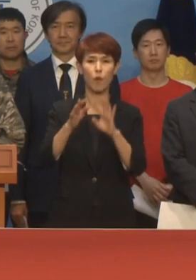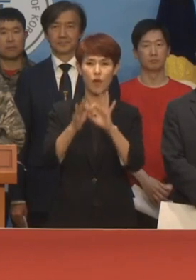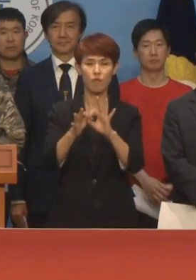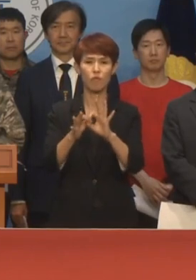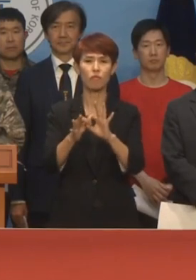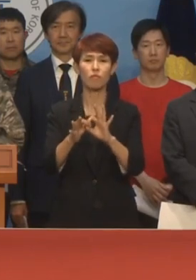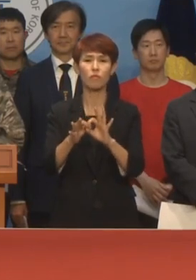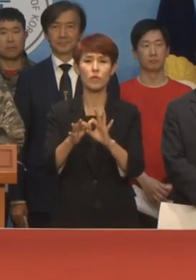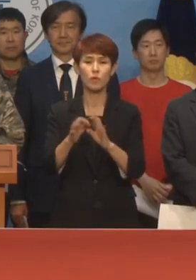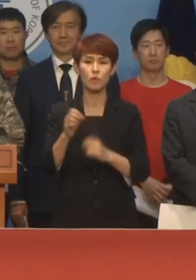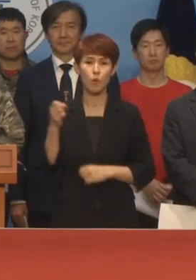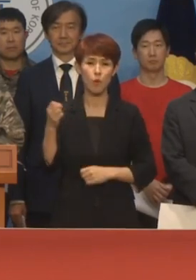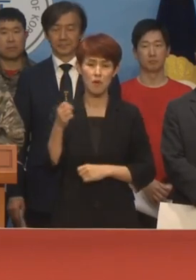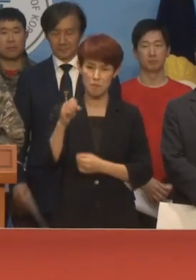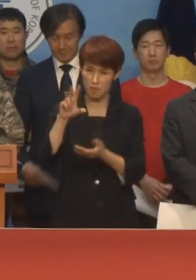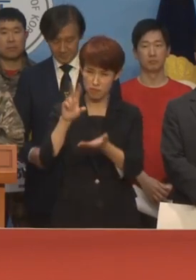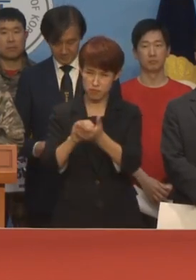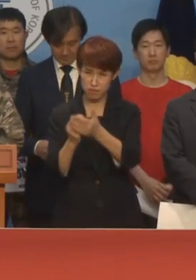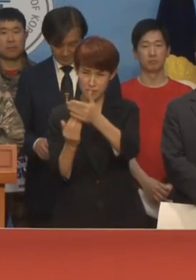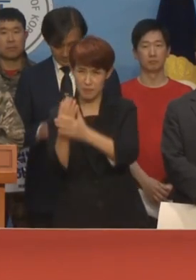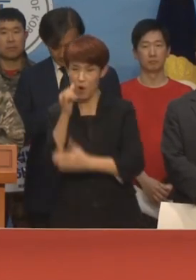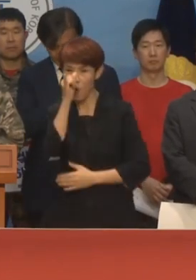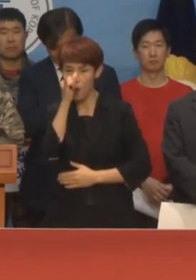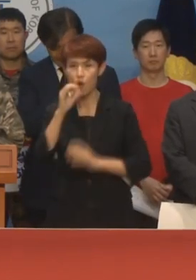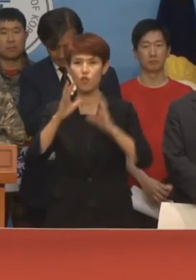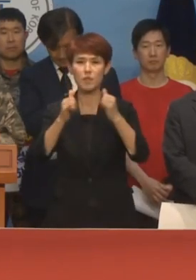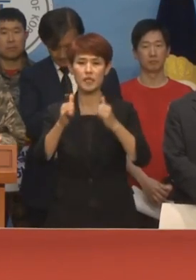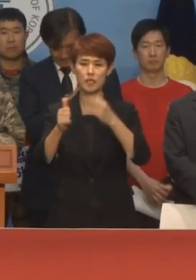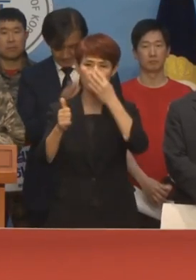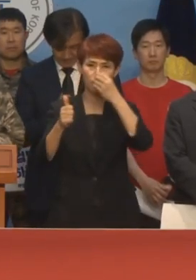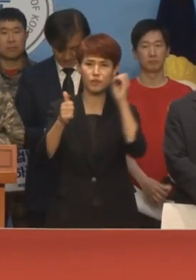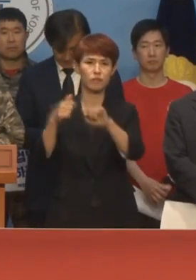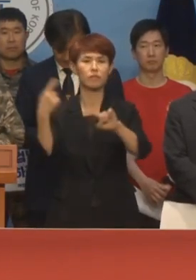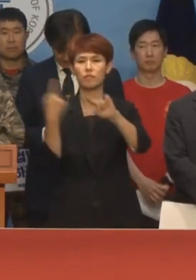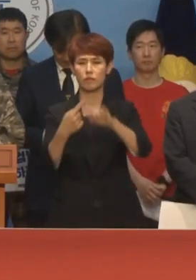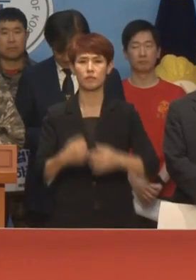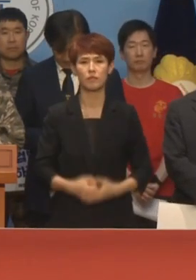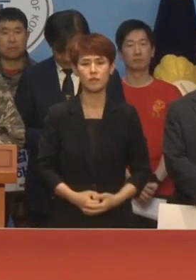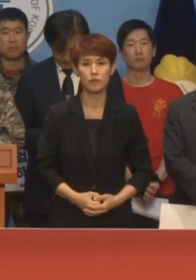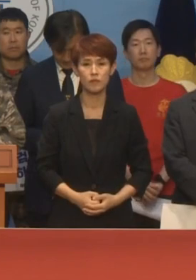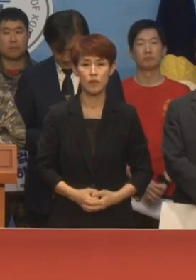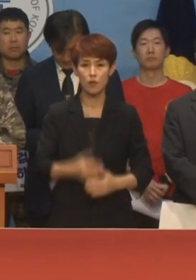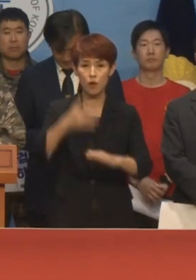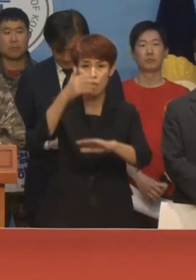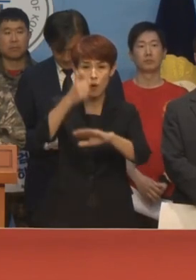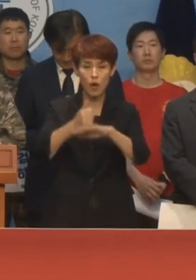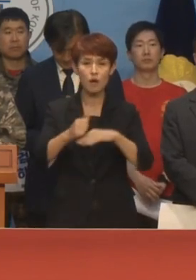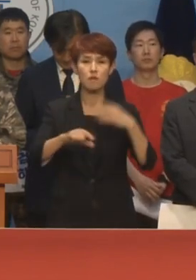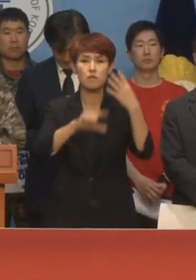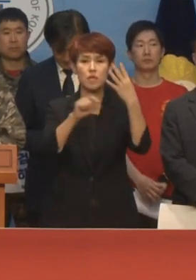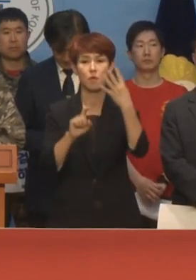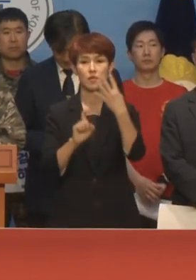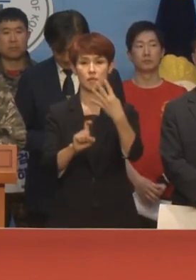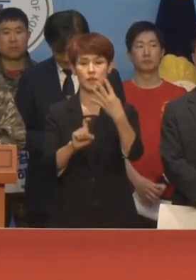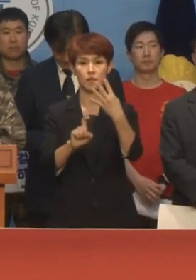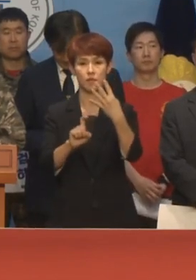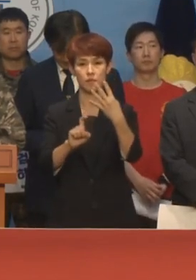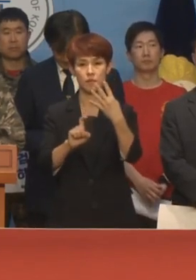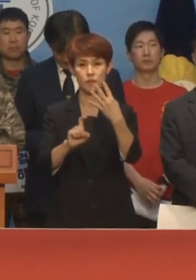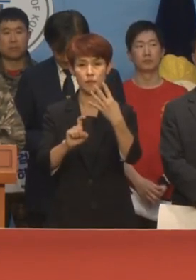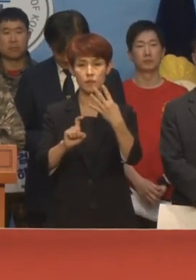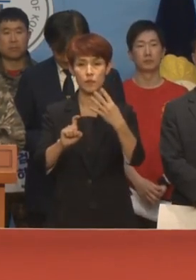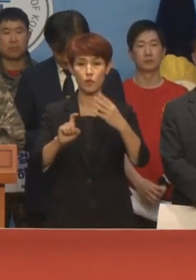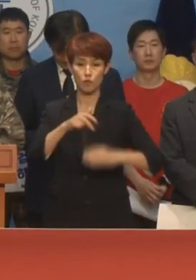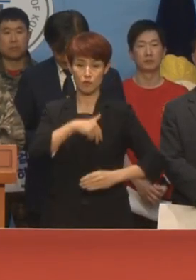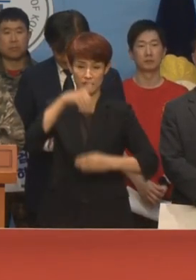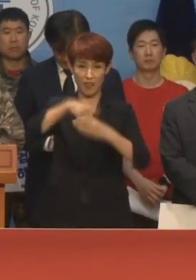귀국쇼, 사퇴쇼로 국민을 기망한 바 있습니다. 그 결과 4월 10일